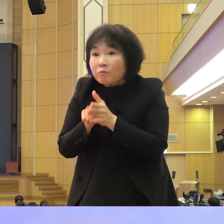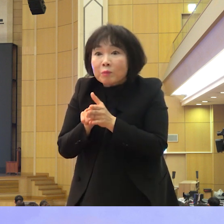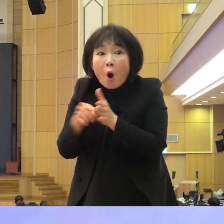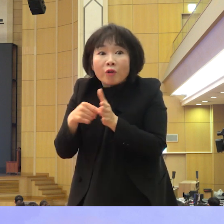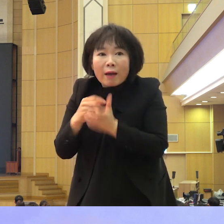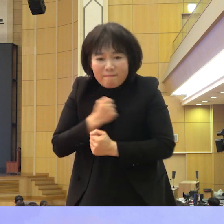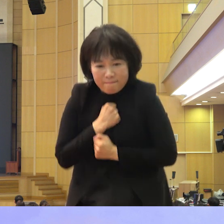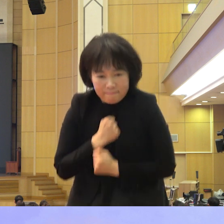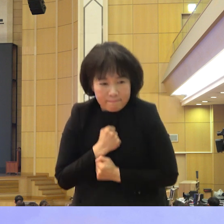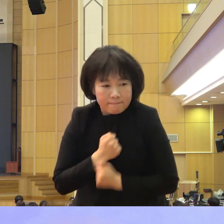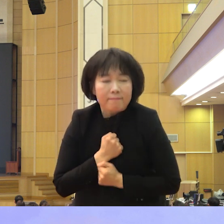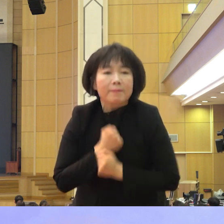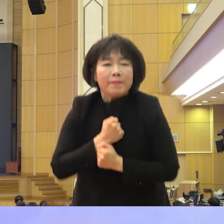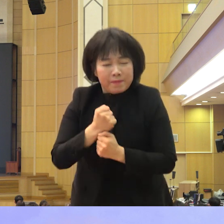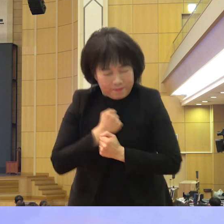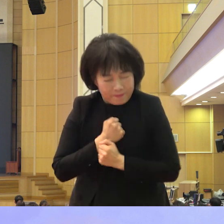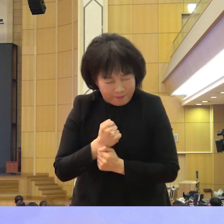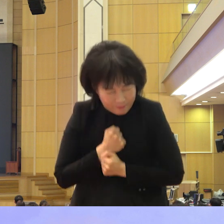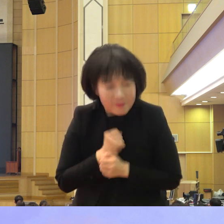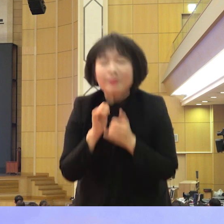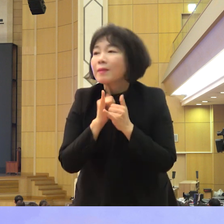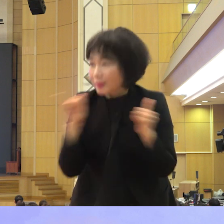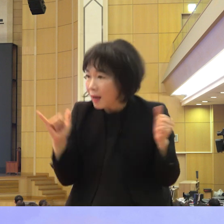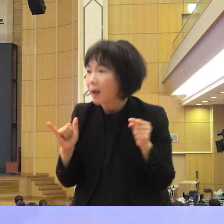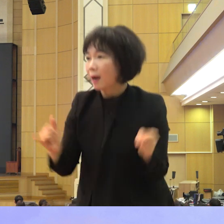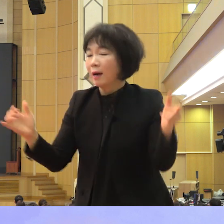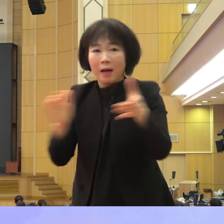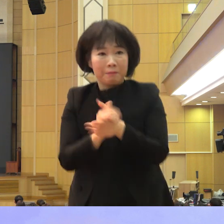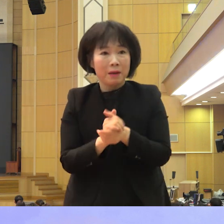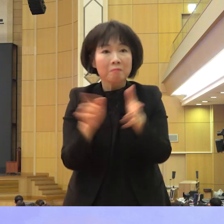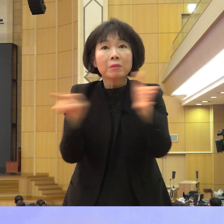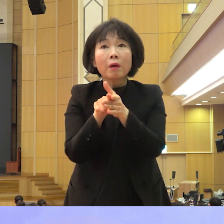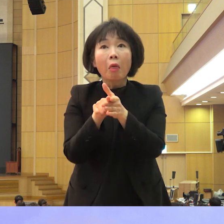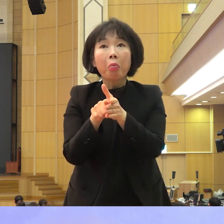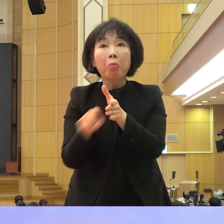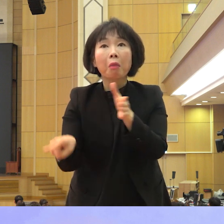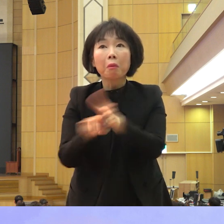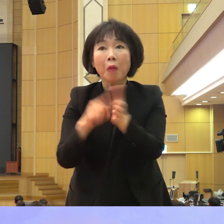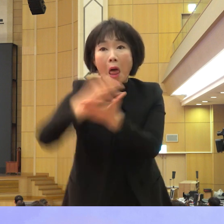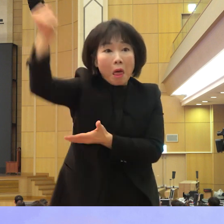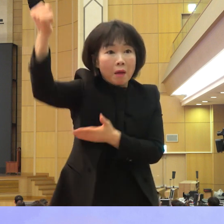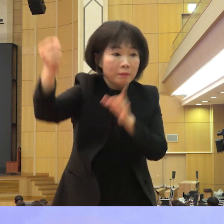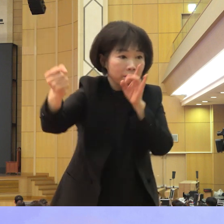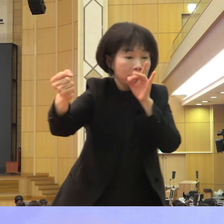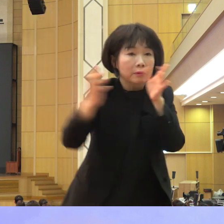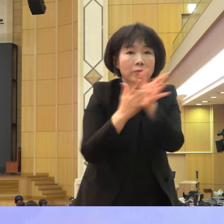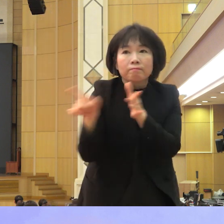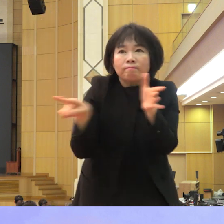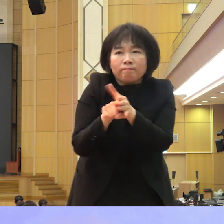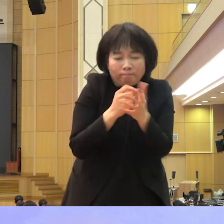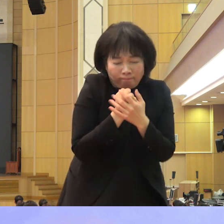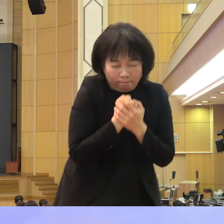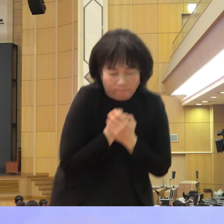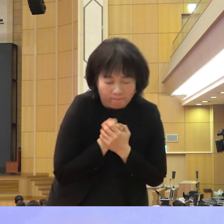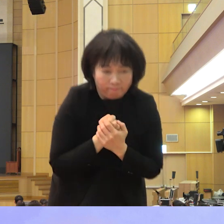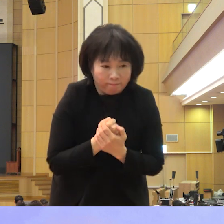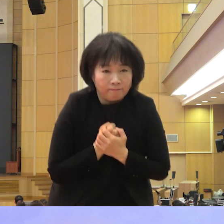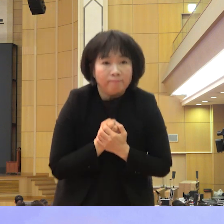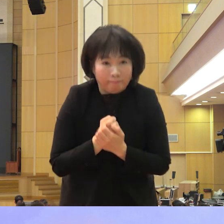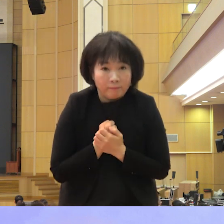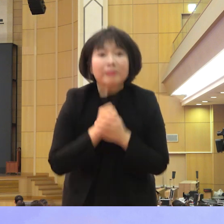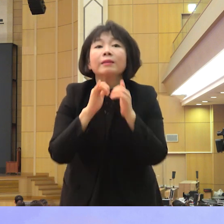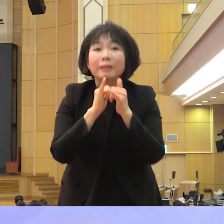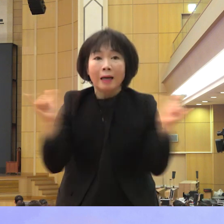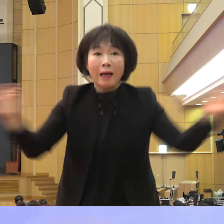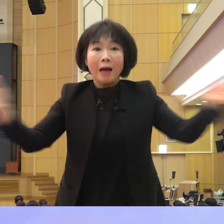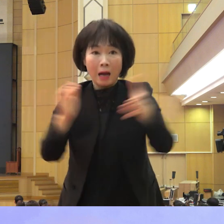믿음을 지키는 자니라. 예수 믿음을 지키는 자니라. 우리는 예수님을